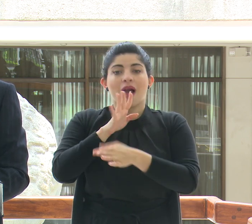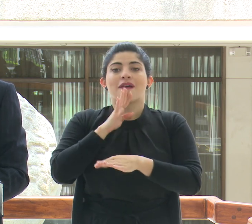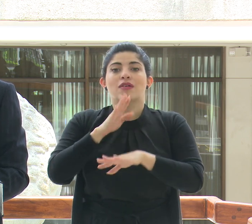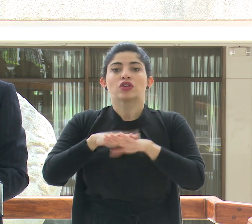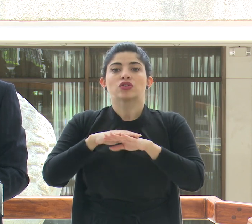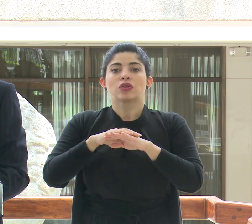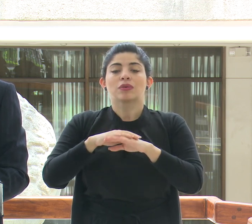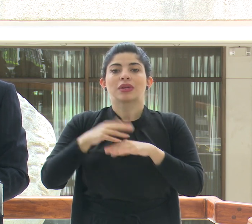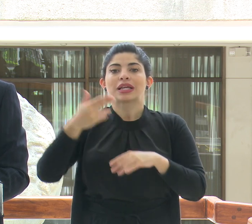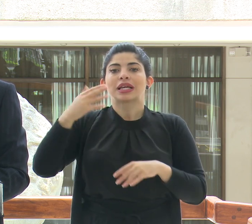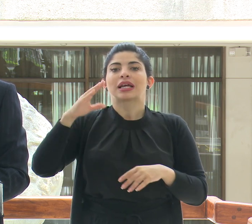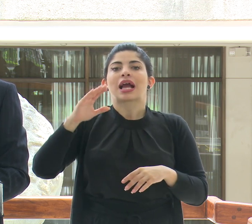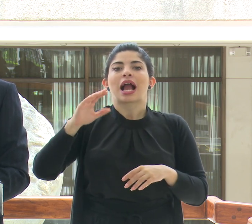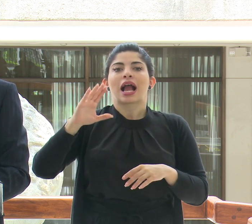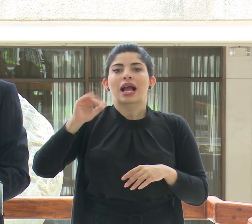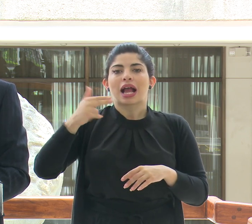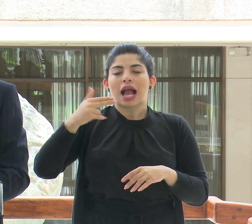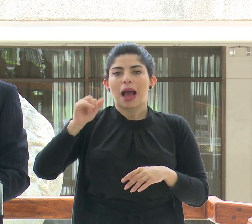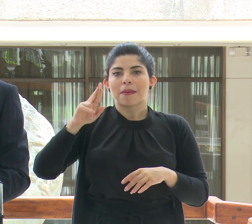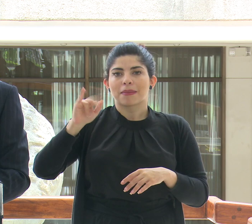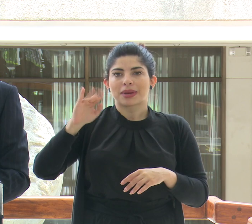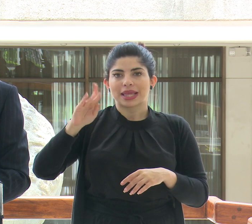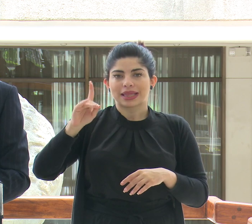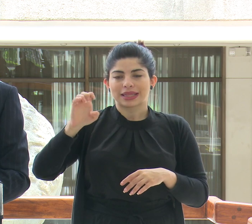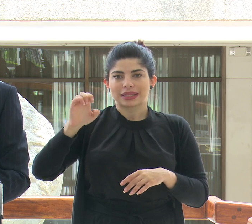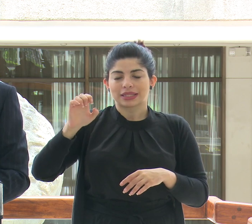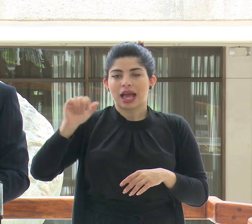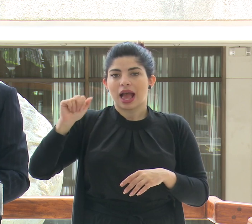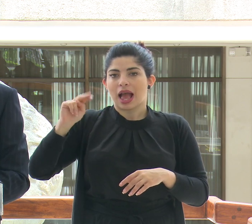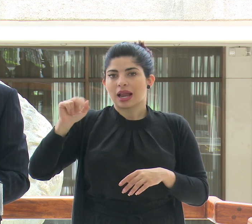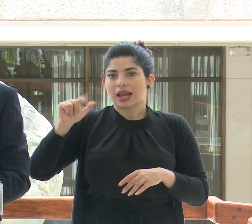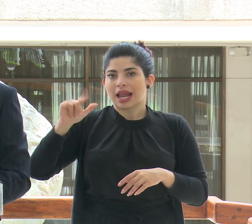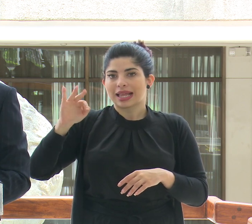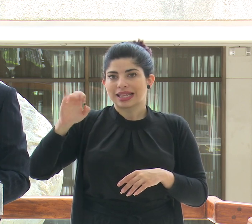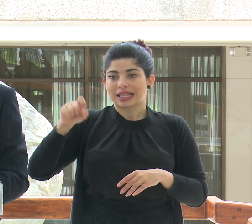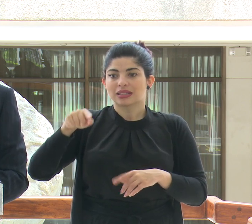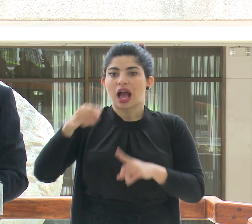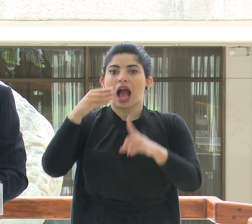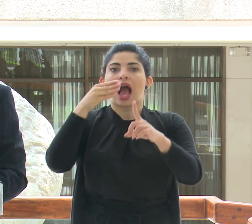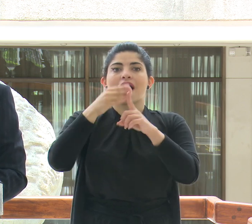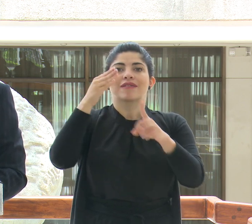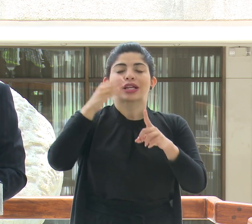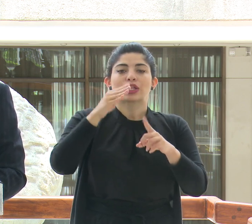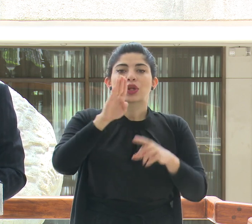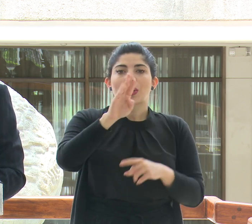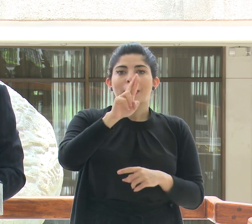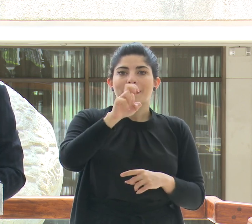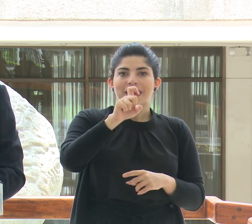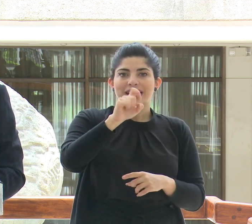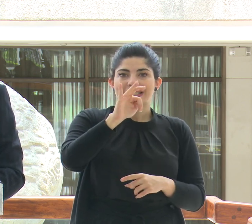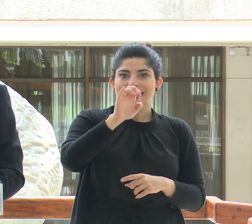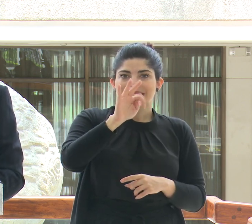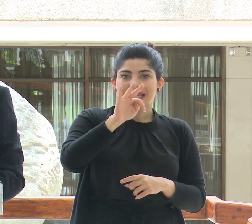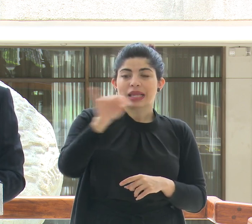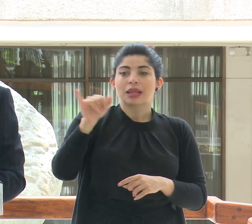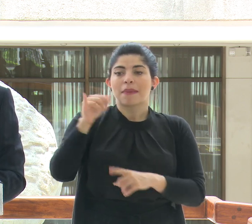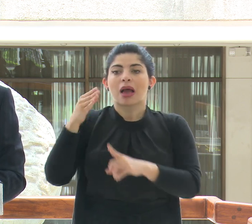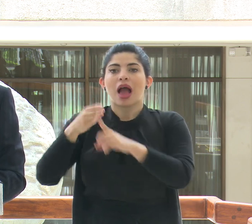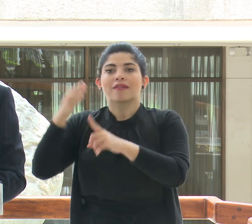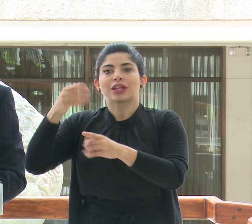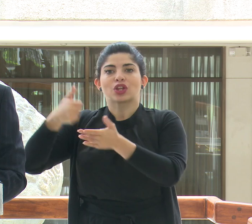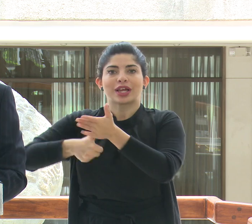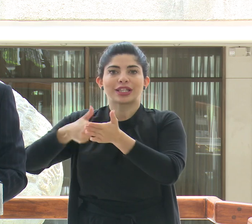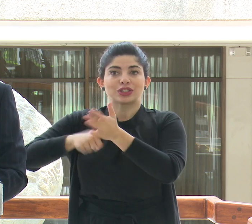Cambridge Analytics y cómo mucho de eso impactó procesos como el Brexit, como los procesos de las elecciones en los Estados Unidos y